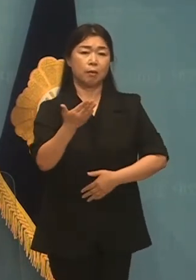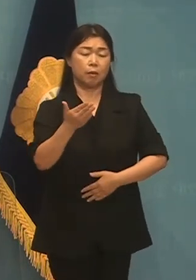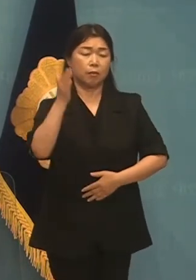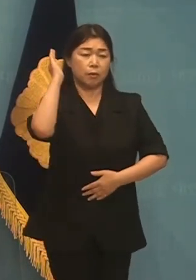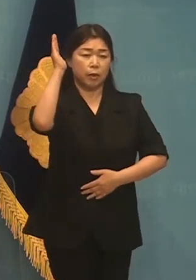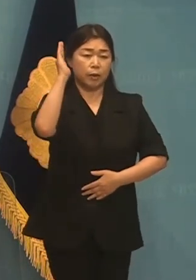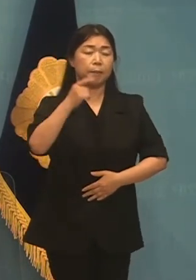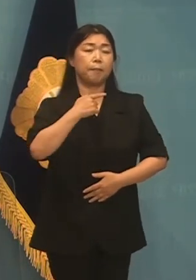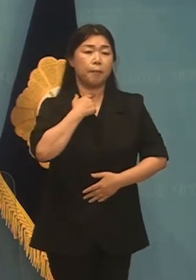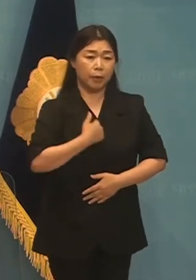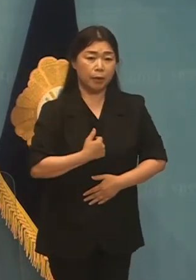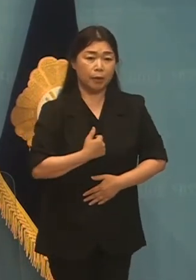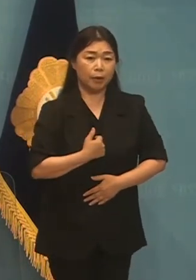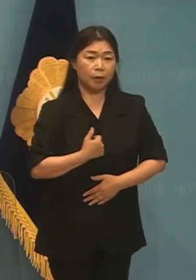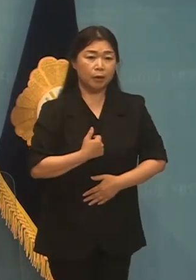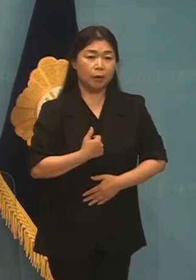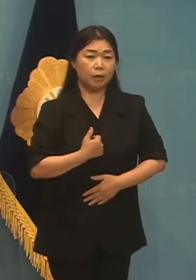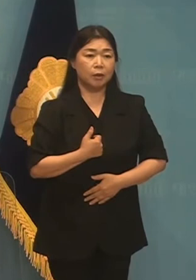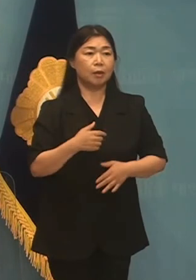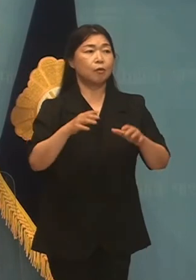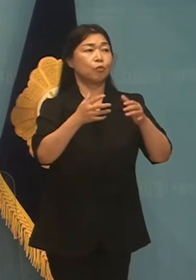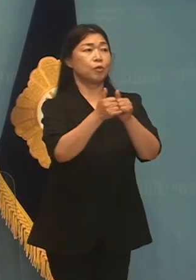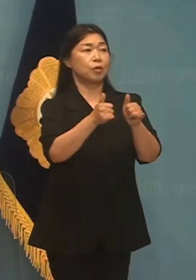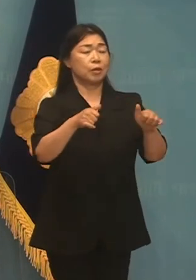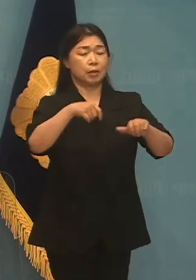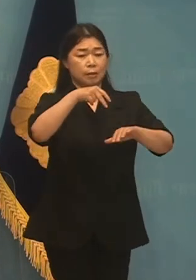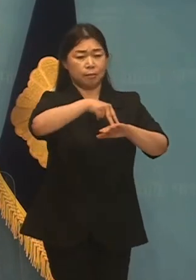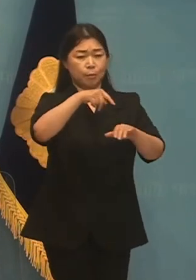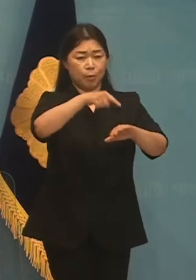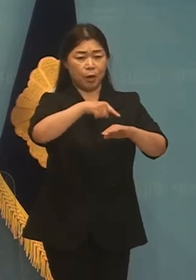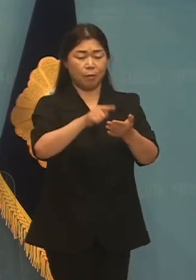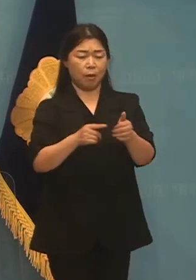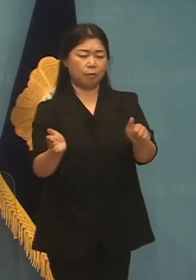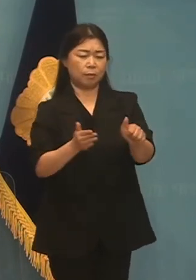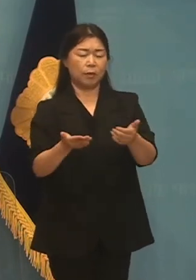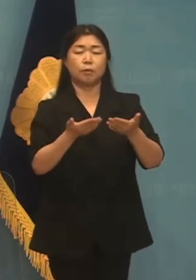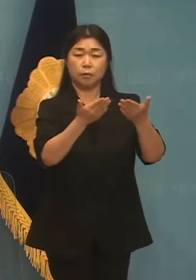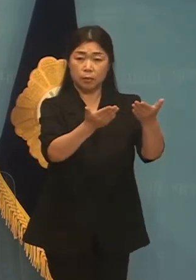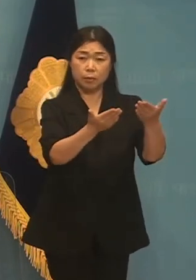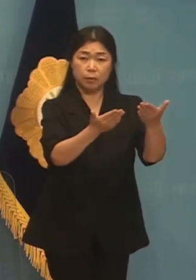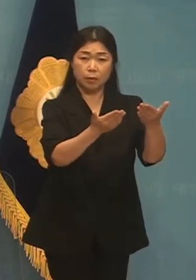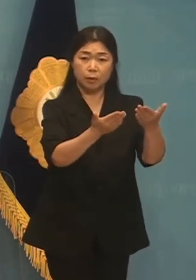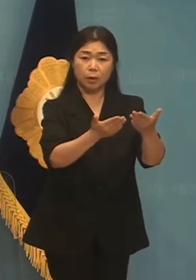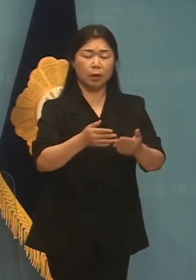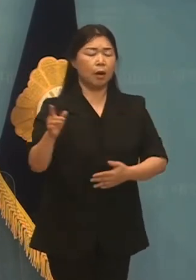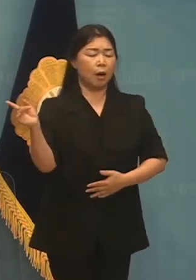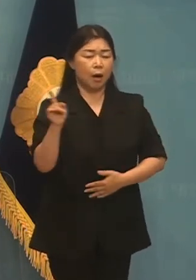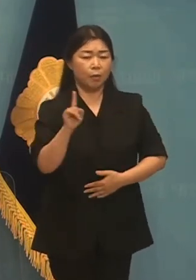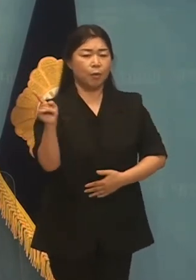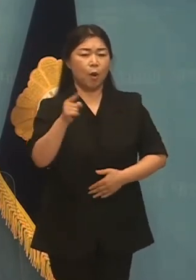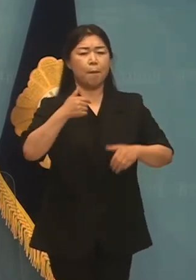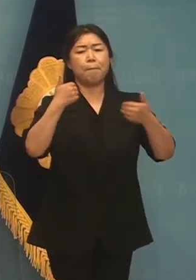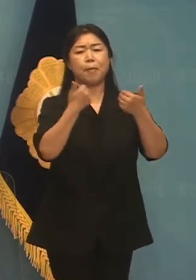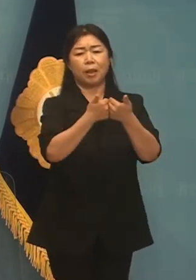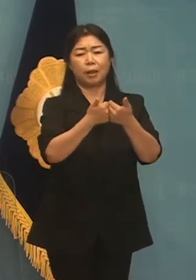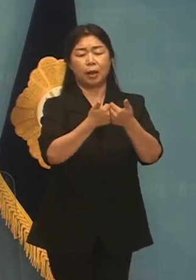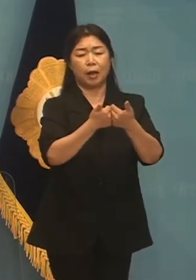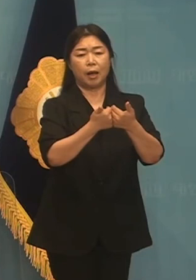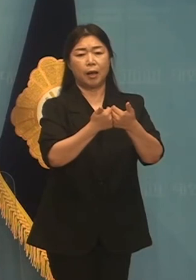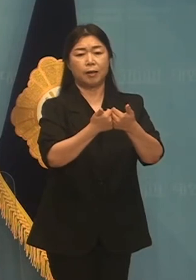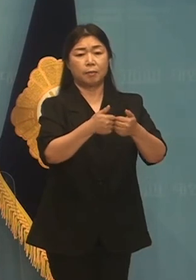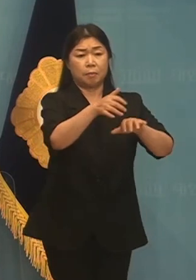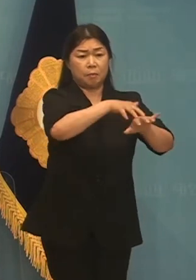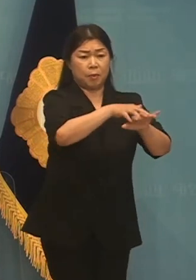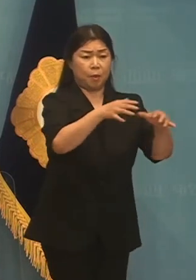한다며 국민 분열을 선동하고 있습니다. 아무리 당내 세력을 다지는 것이